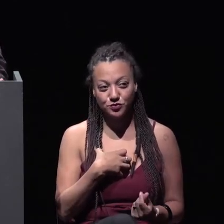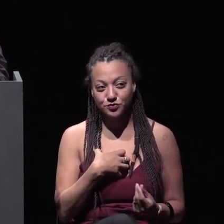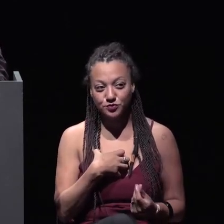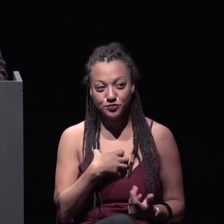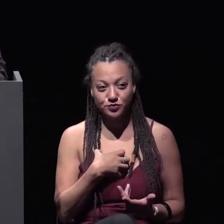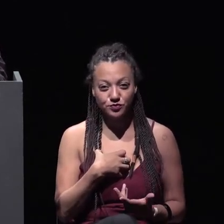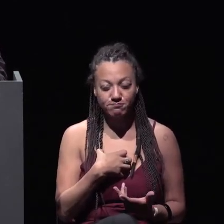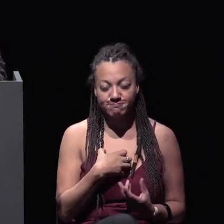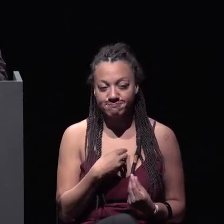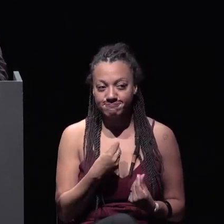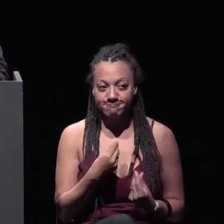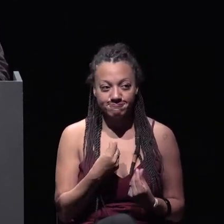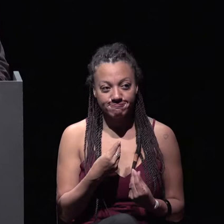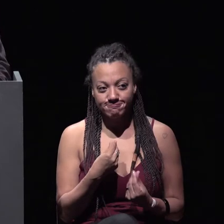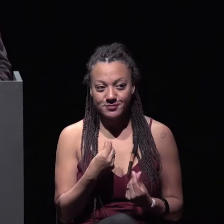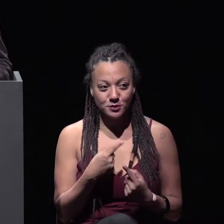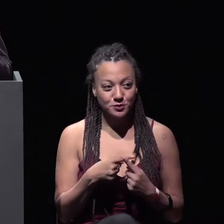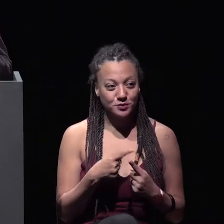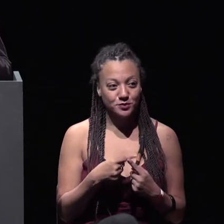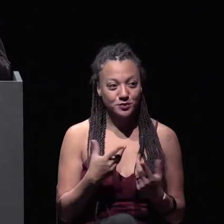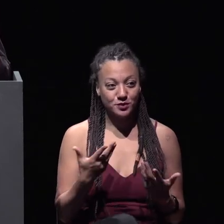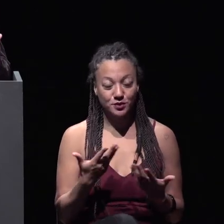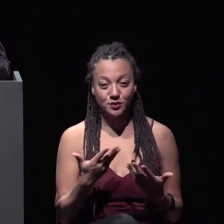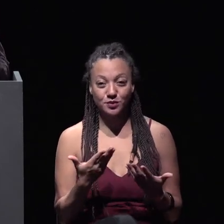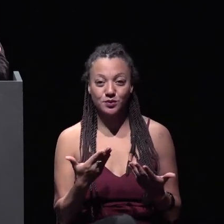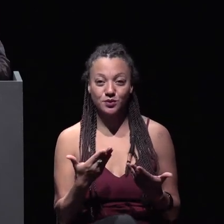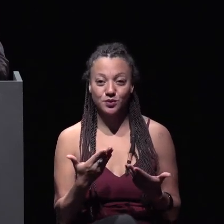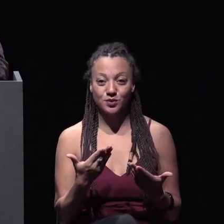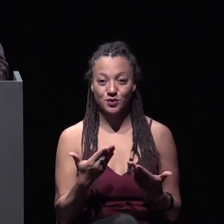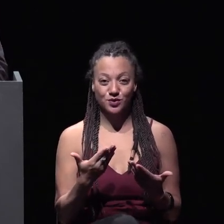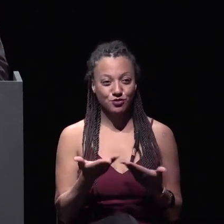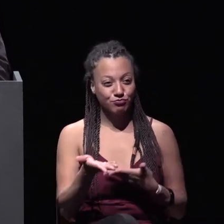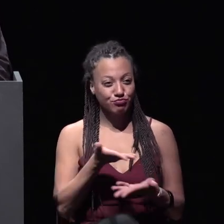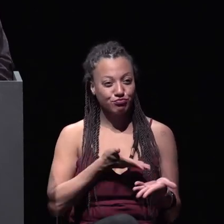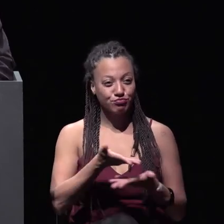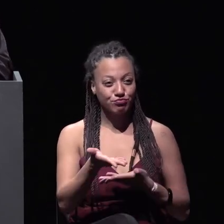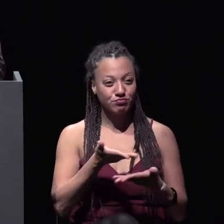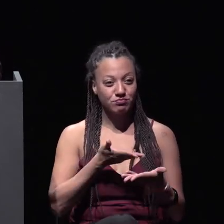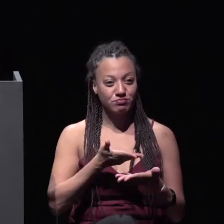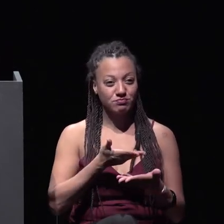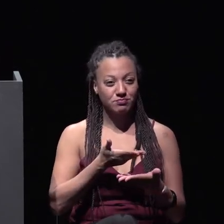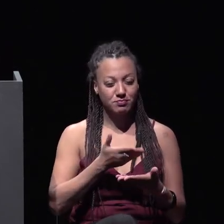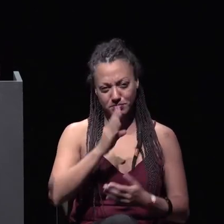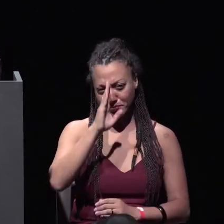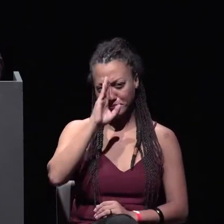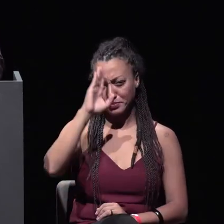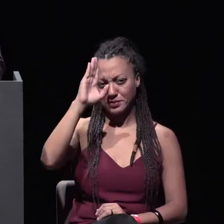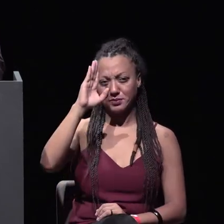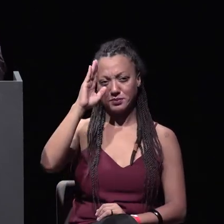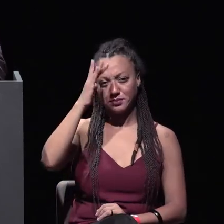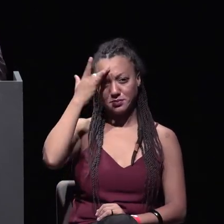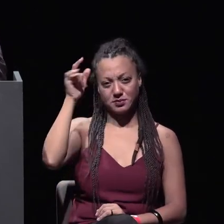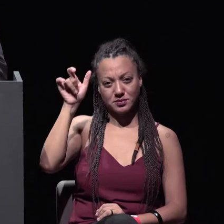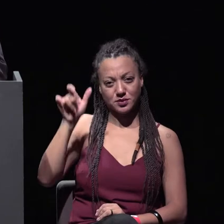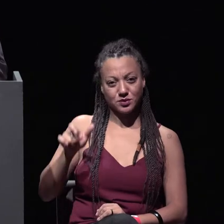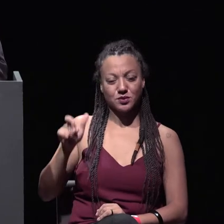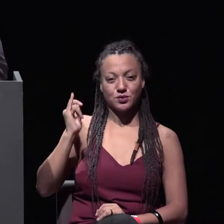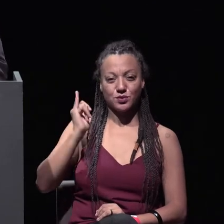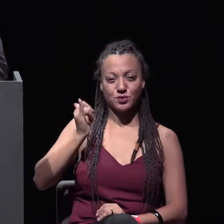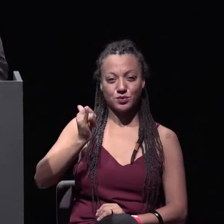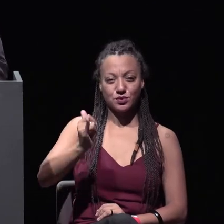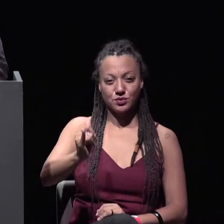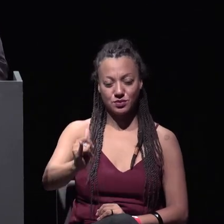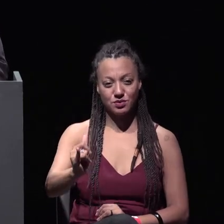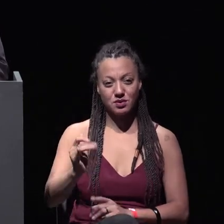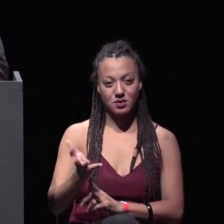delicada porque hoje trata de vocês a trato com você sobre o personagem central na organização dessa narrativa histórica